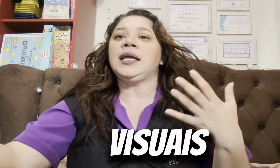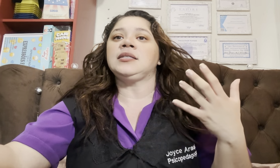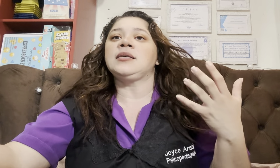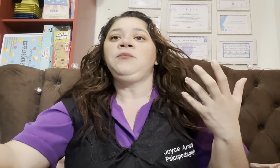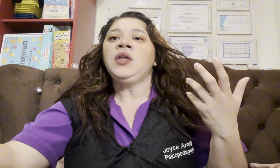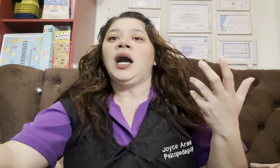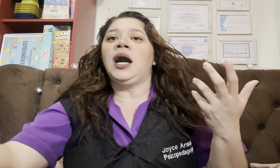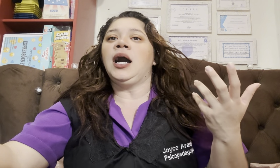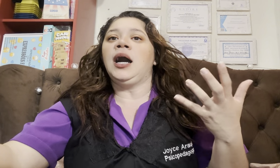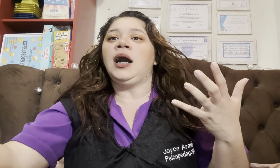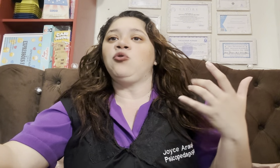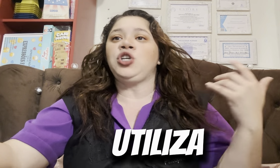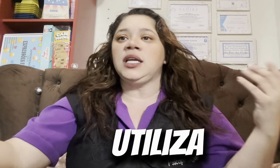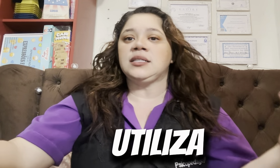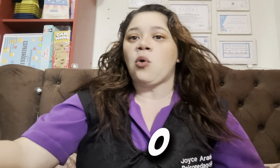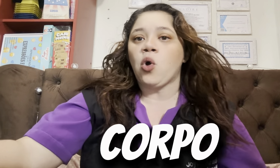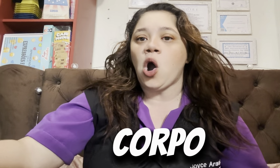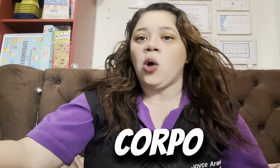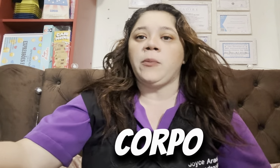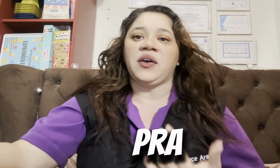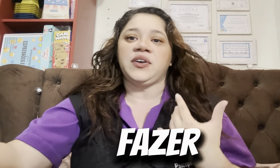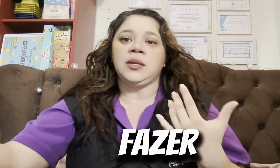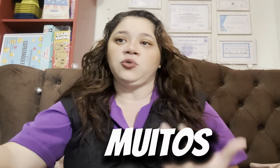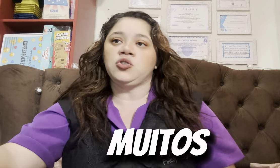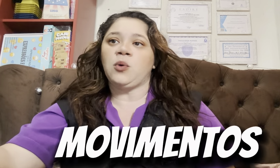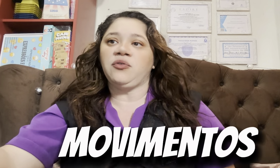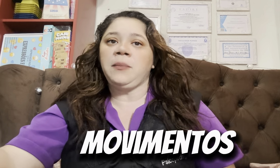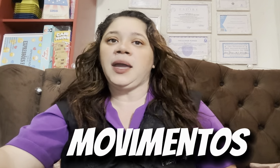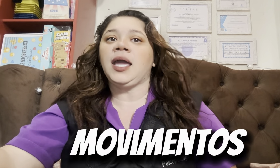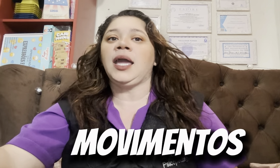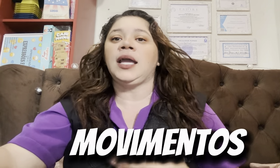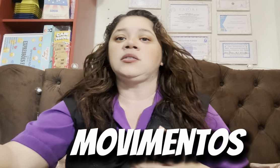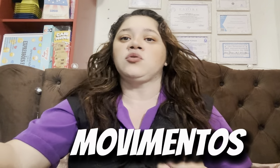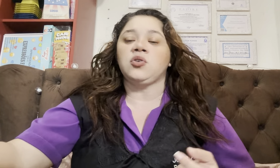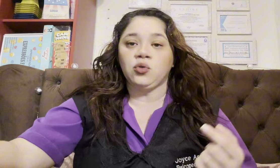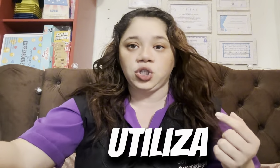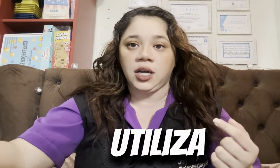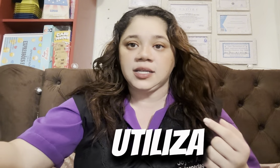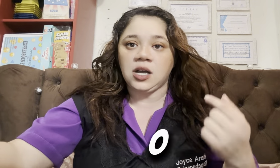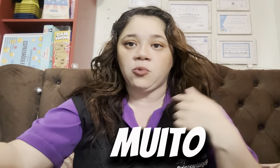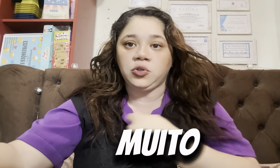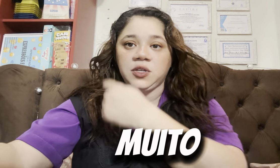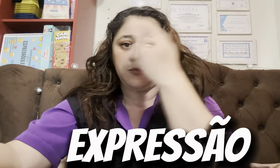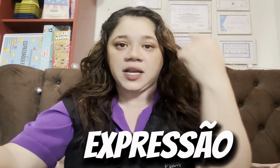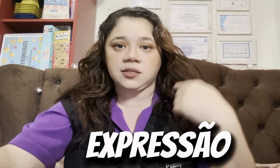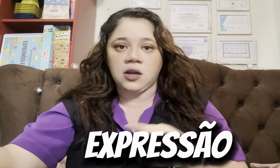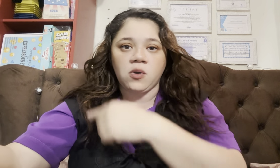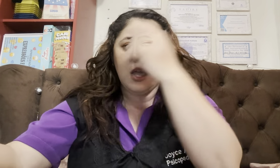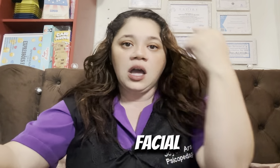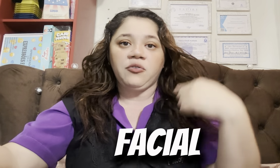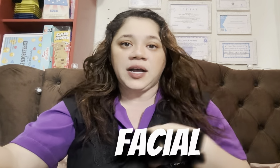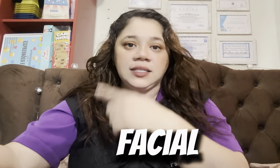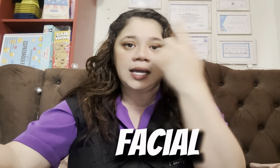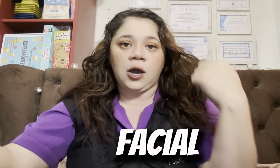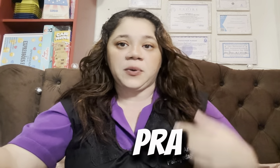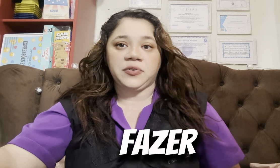visuais, utiliza o corpo para fazer muitos movimentos, utiliza muito expressão facial para fazer